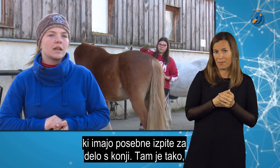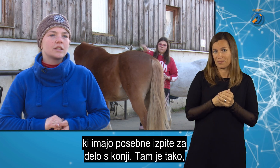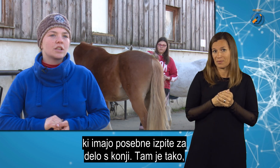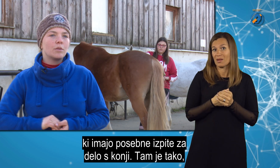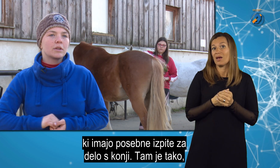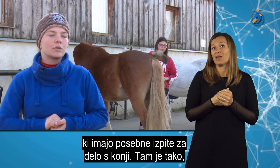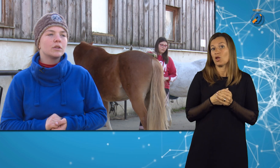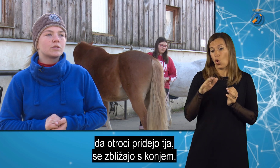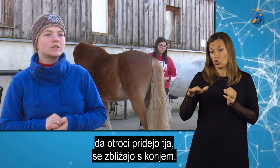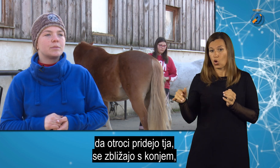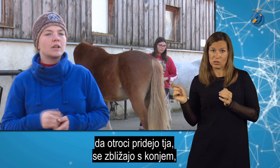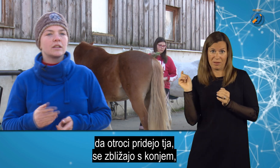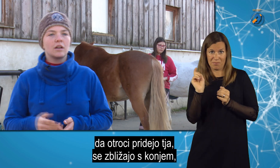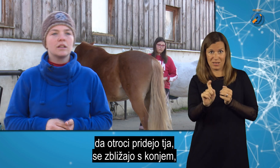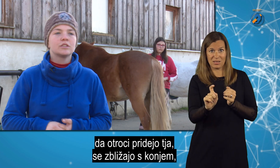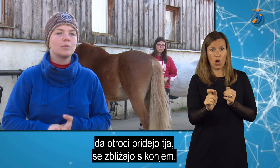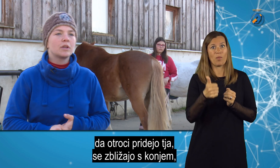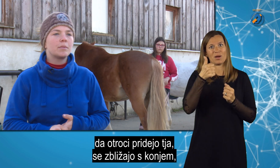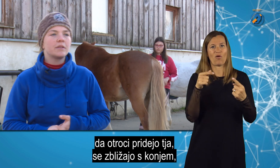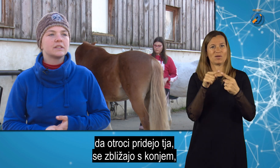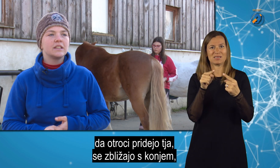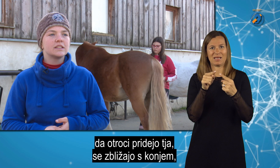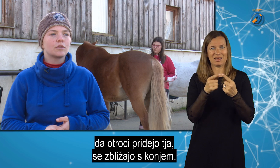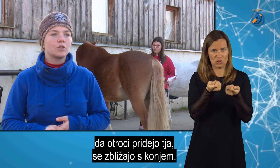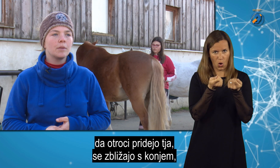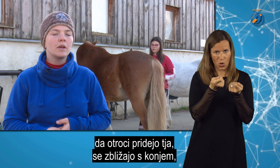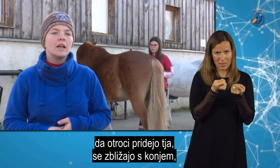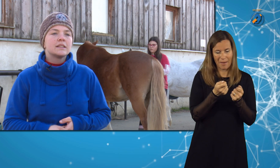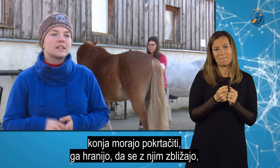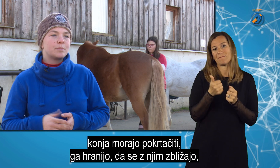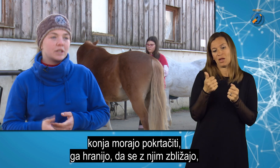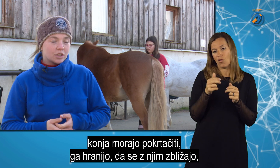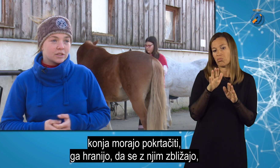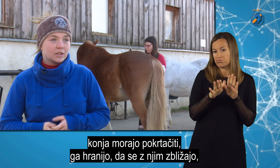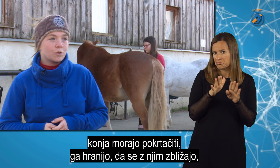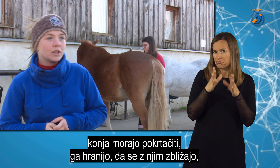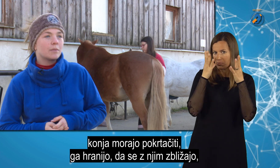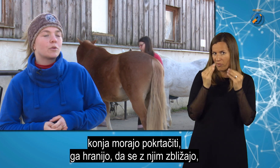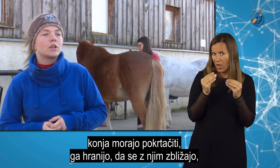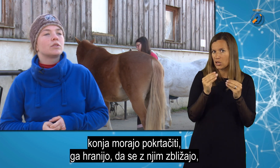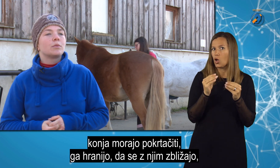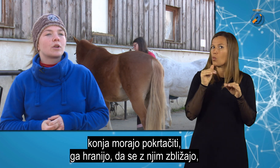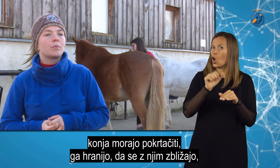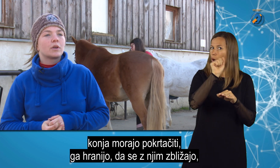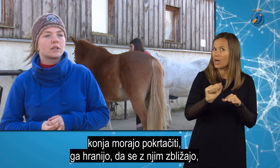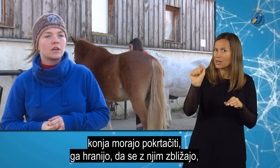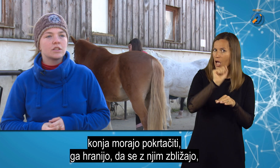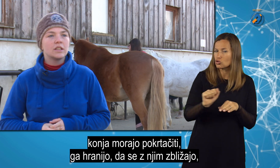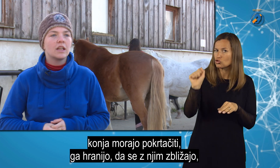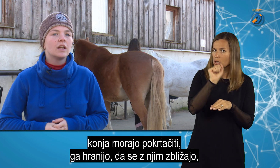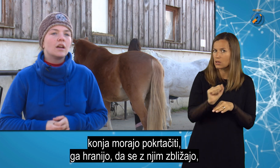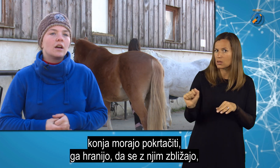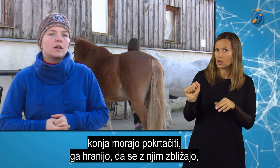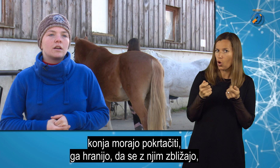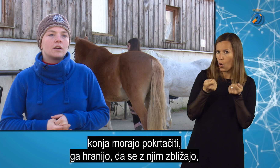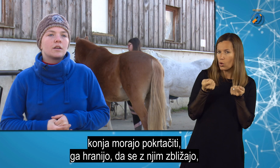Tam je načeloma tako, da otroci pridejo tja in stopijo najprej v stik s konjem, se zbližajo s konjem, konja tudi morajo